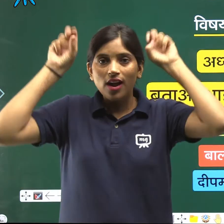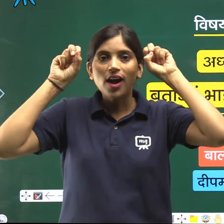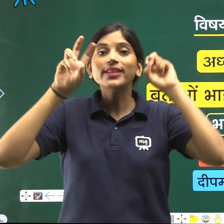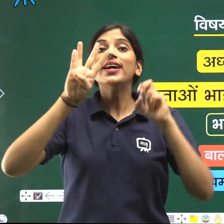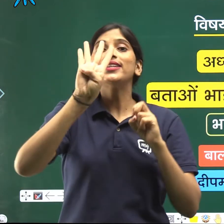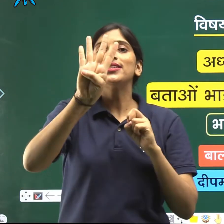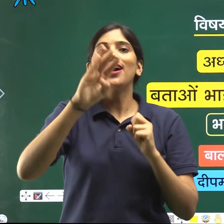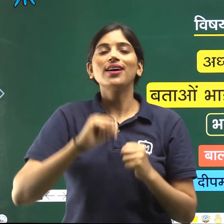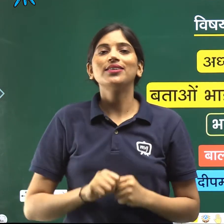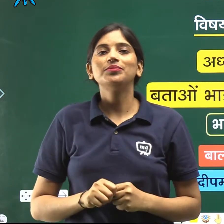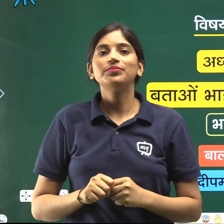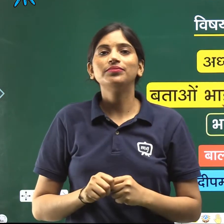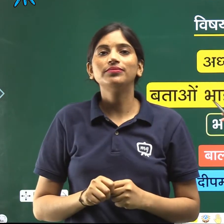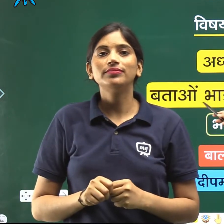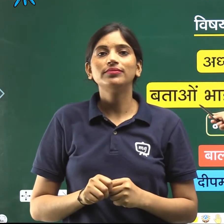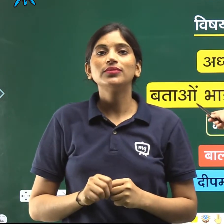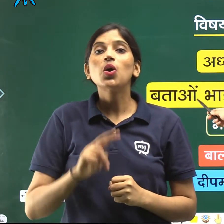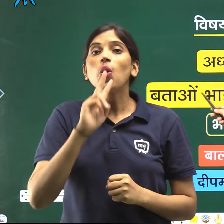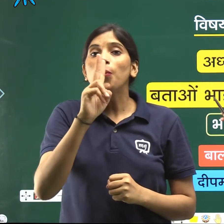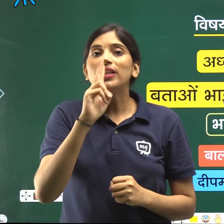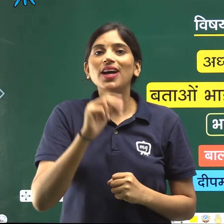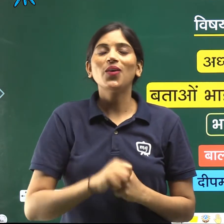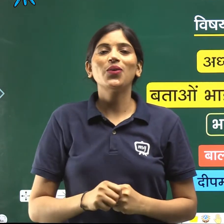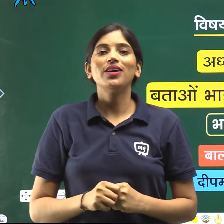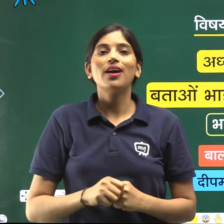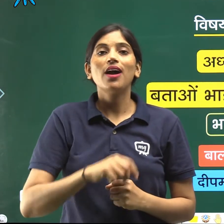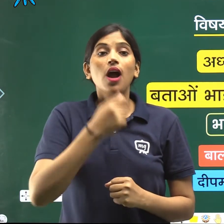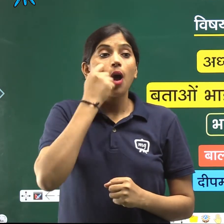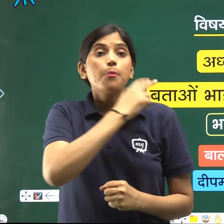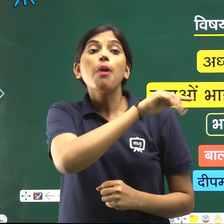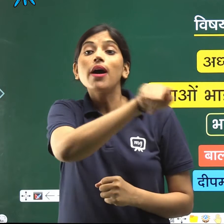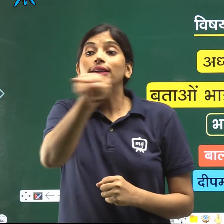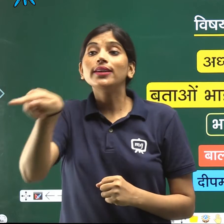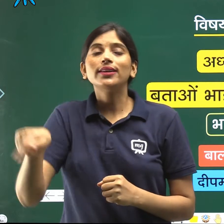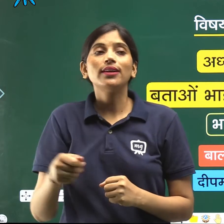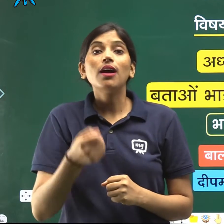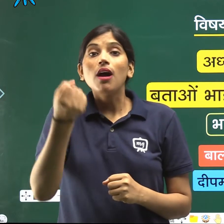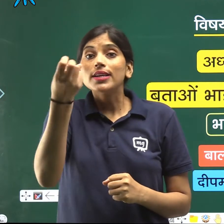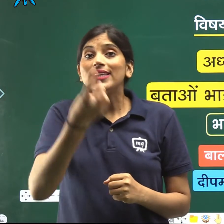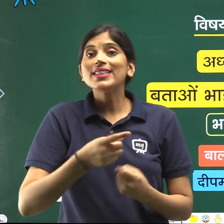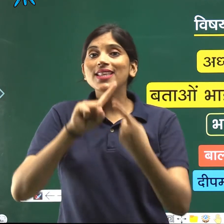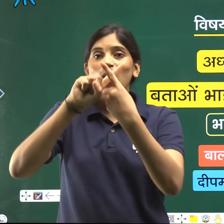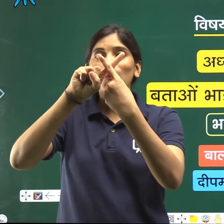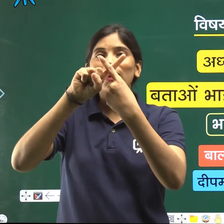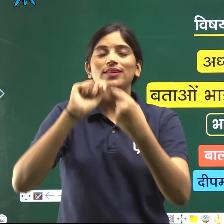अध्याय 4। बताओ भाई कितना गुना।